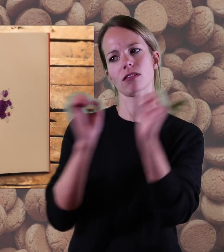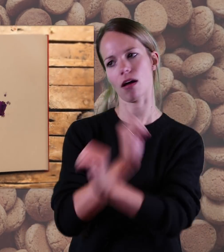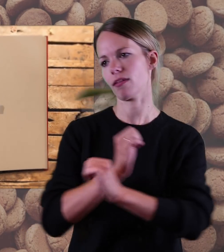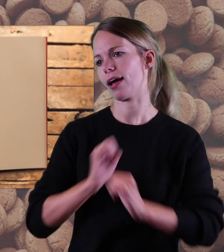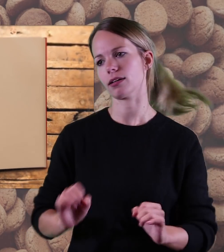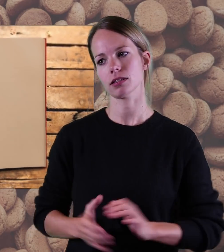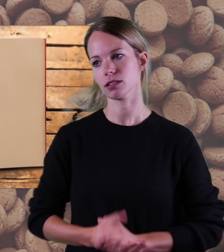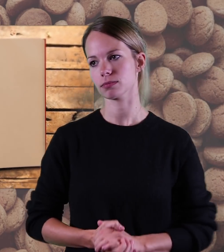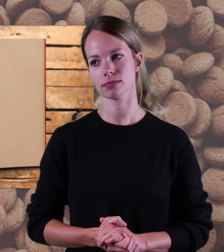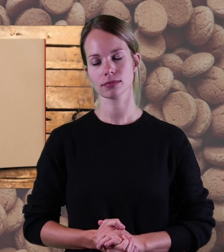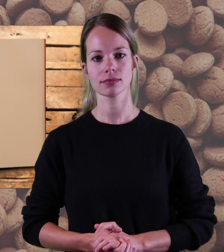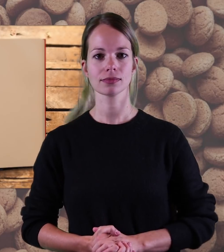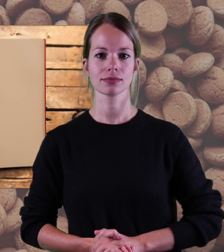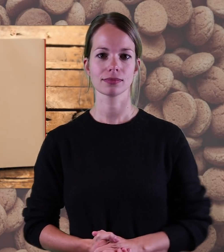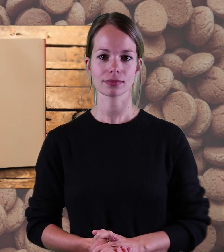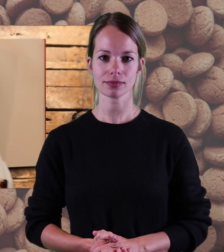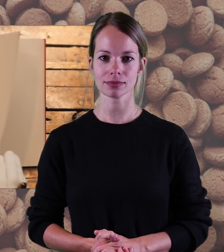natuurlijk.